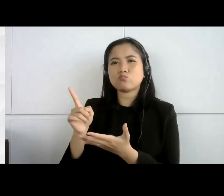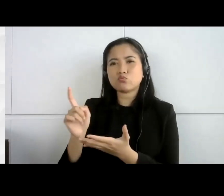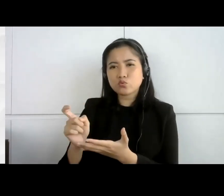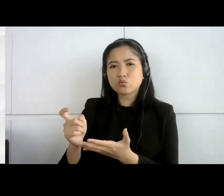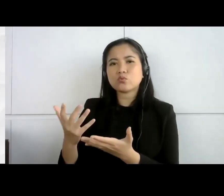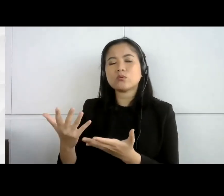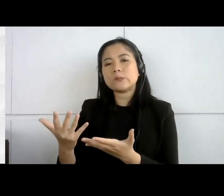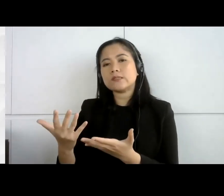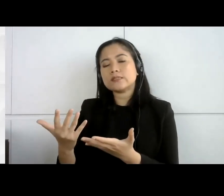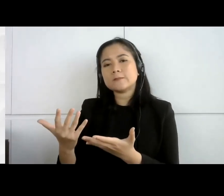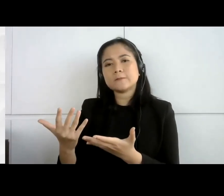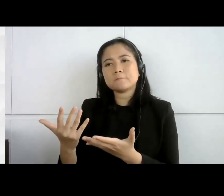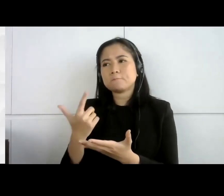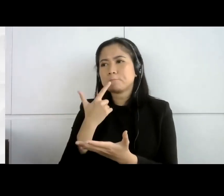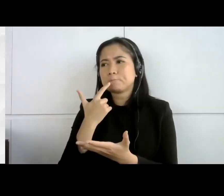dilakukan